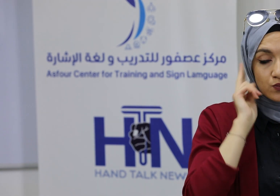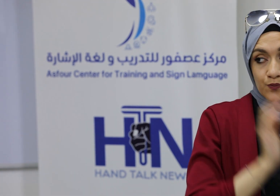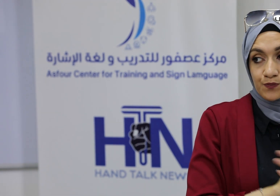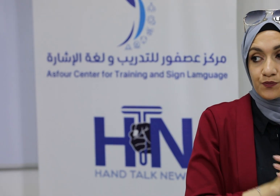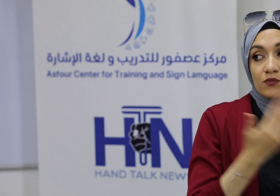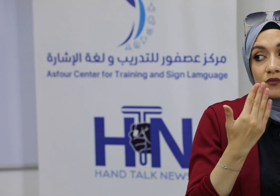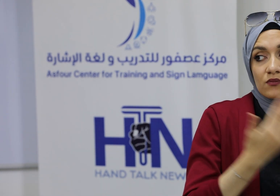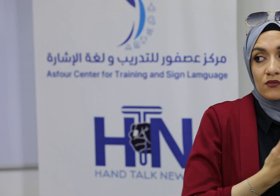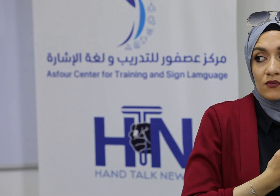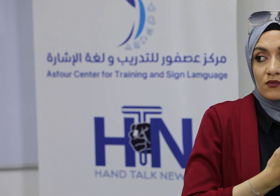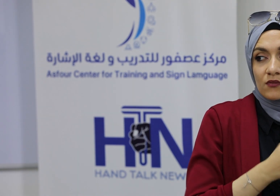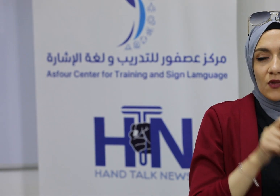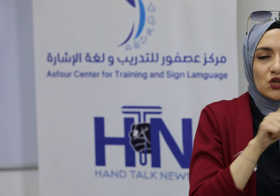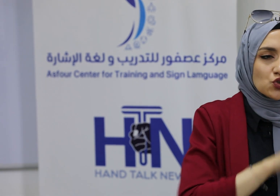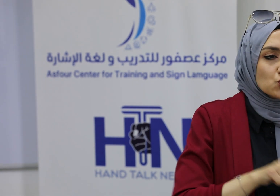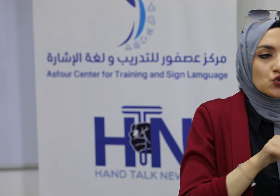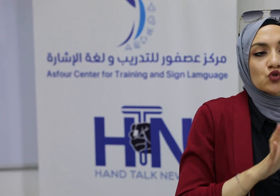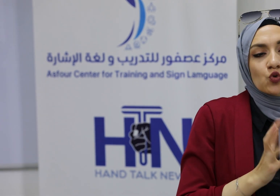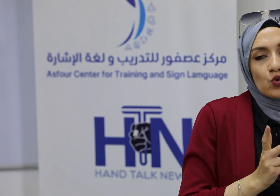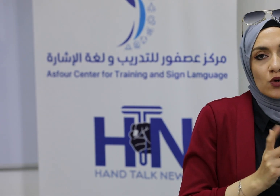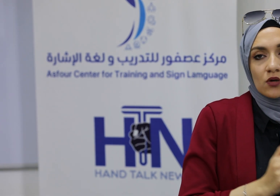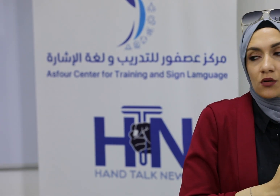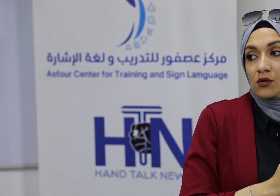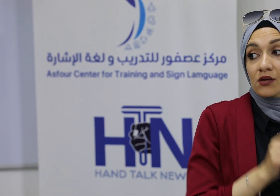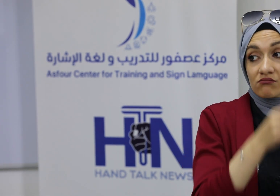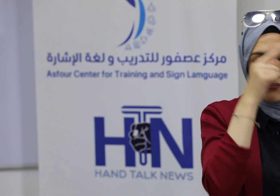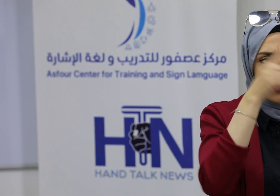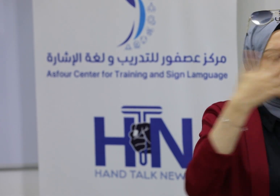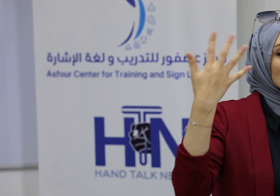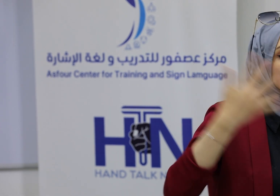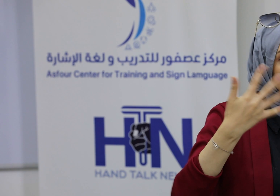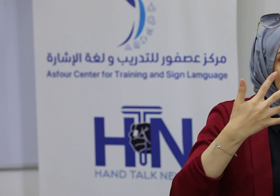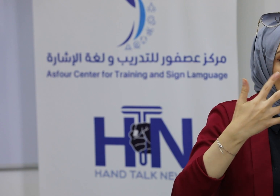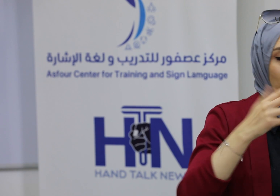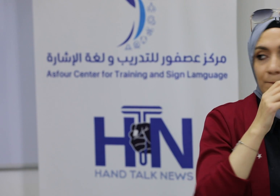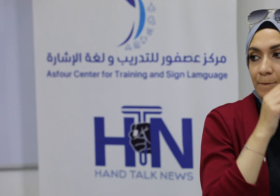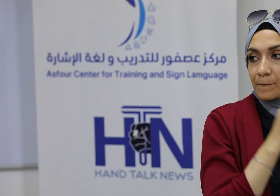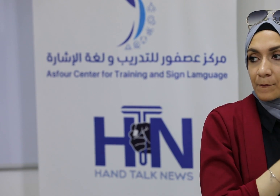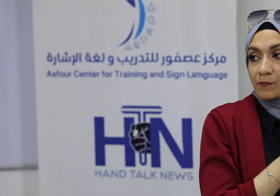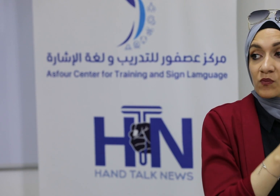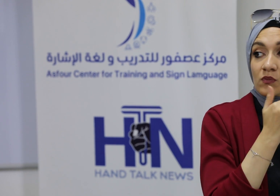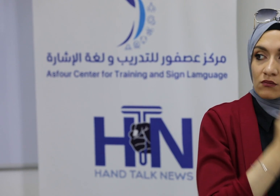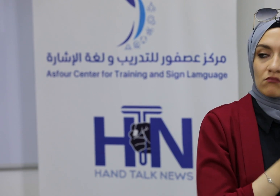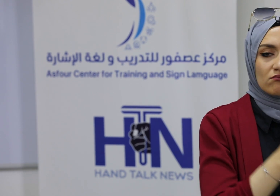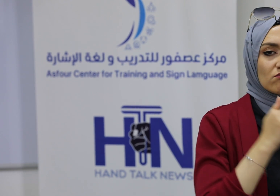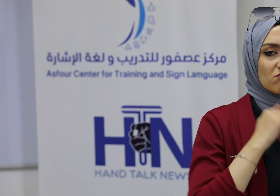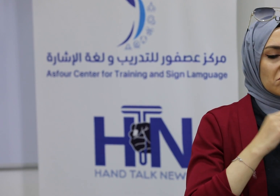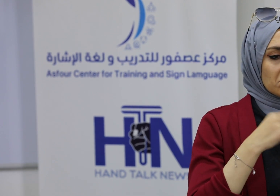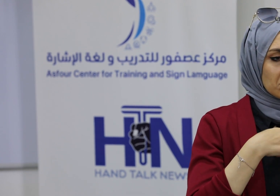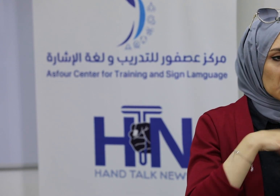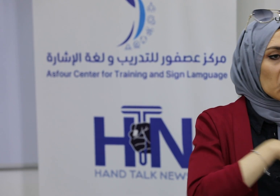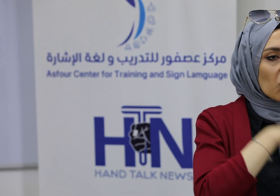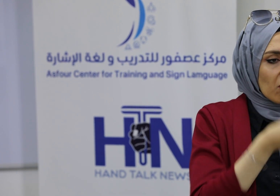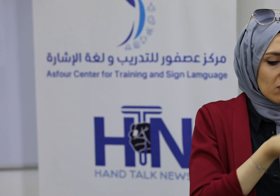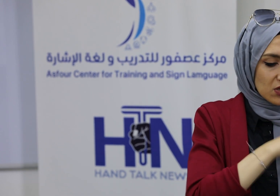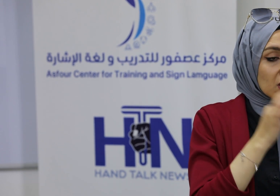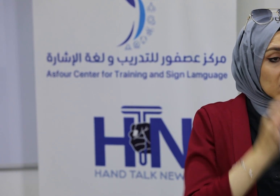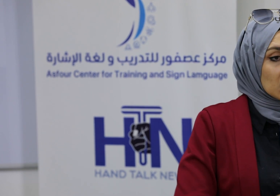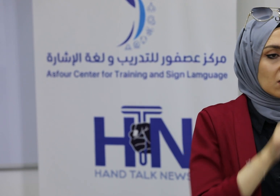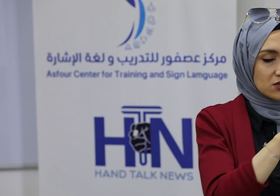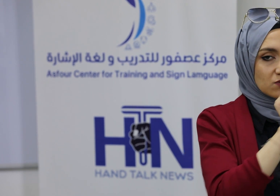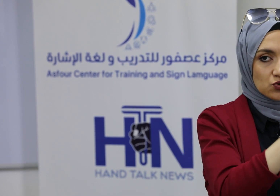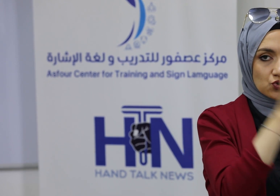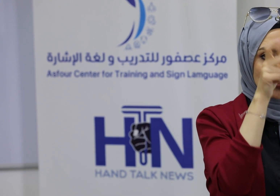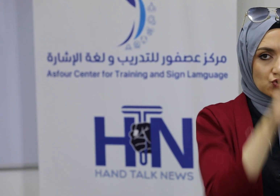اساس السلوكيات، انك انت كشب او صبي بتقدر تعتمد على حالك ويكون عندك انت ثقه بالنفس، يعني انت خلي